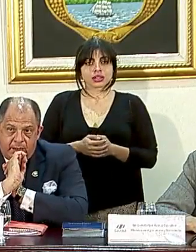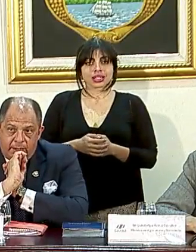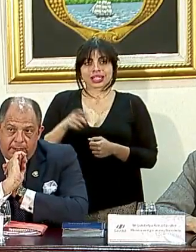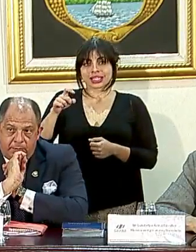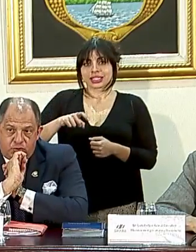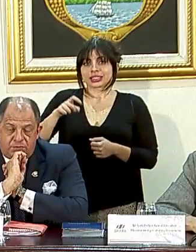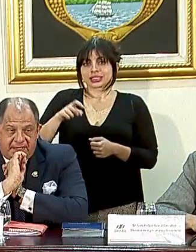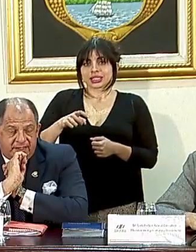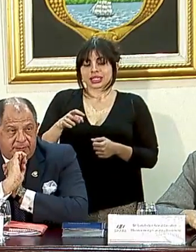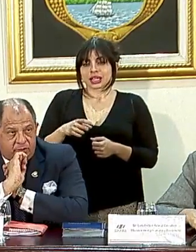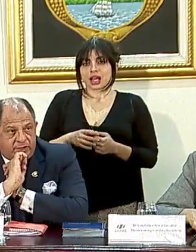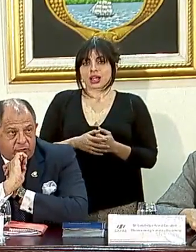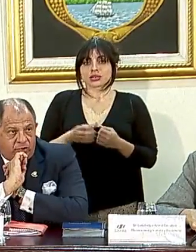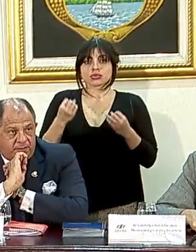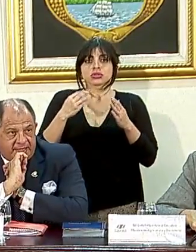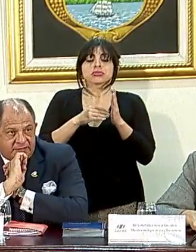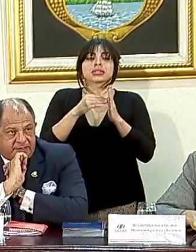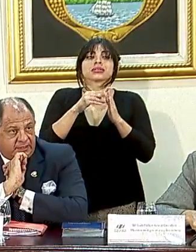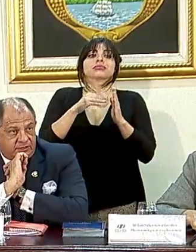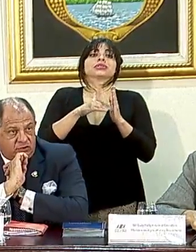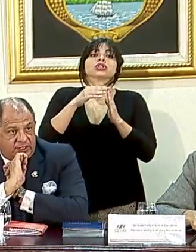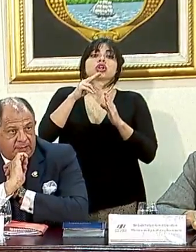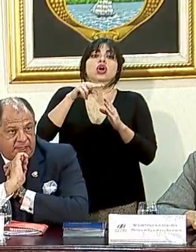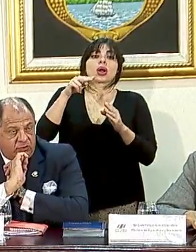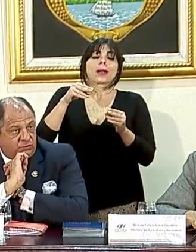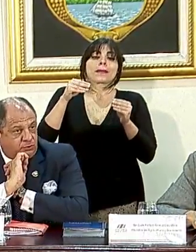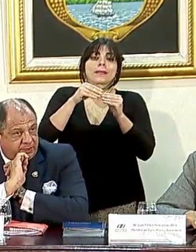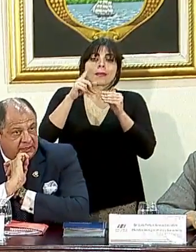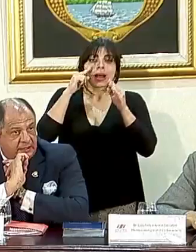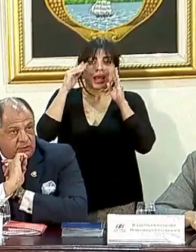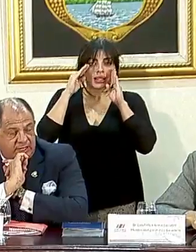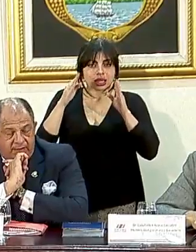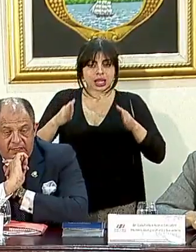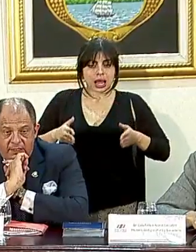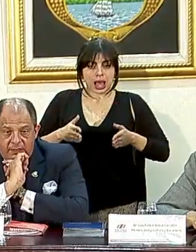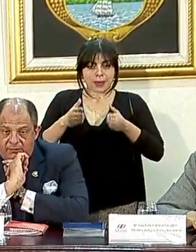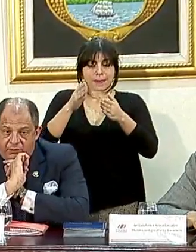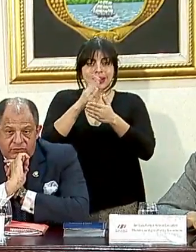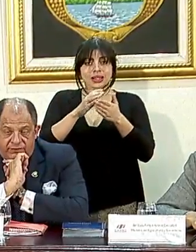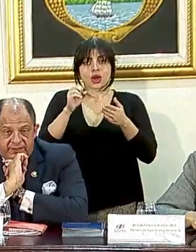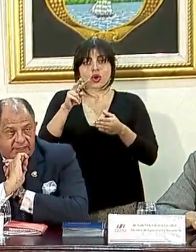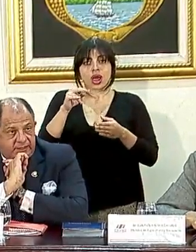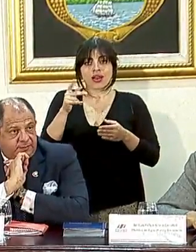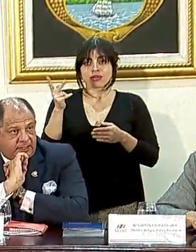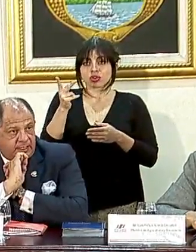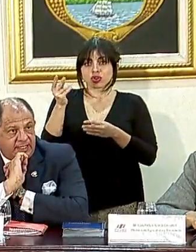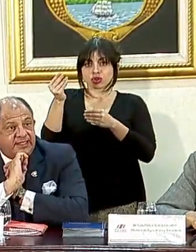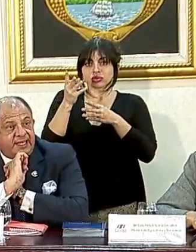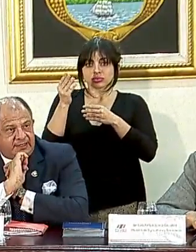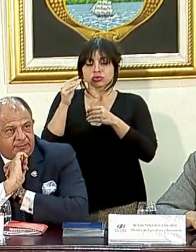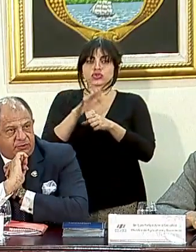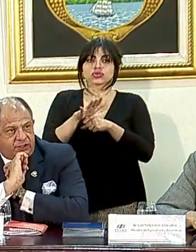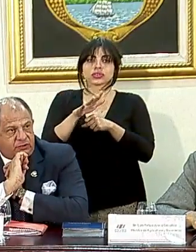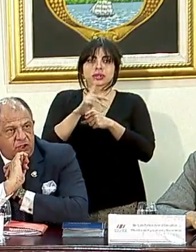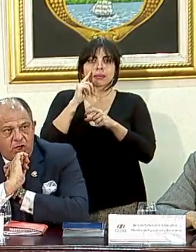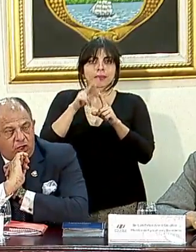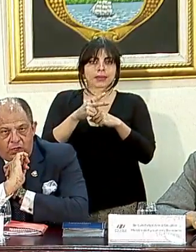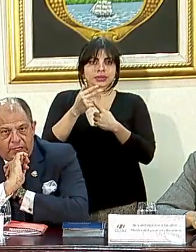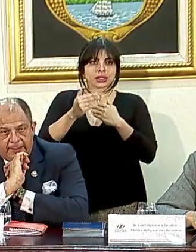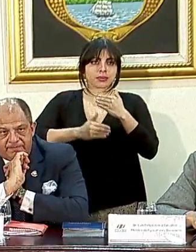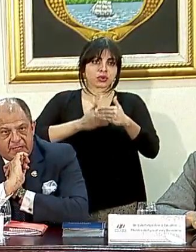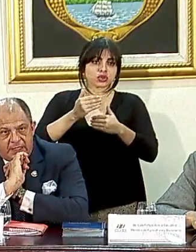requerir muchos miles de millones de colones más para atención de caminos por parte de CONAVI fueron suficientes para iniciar ese